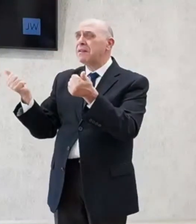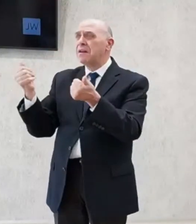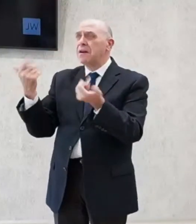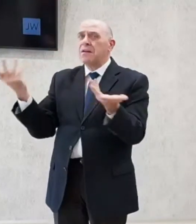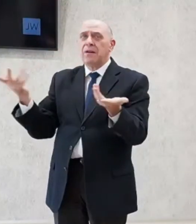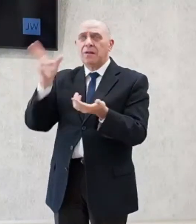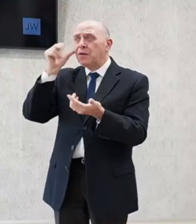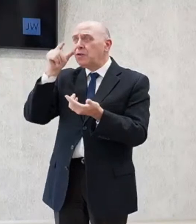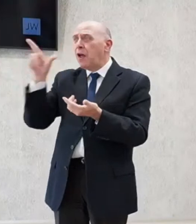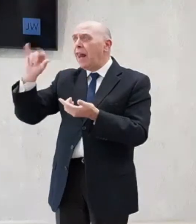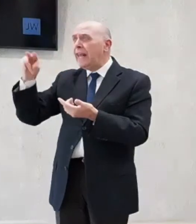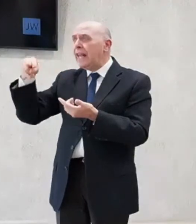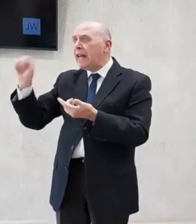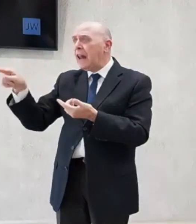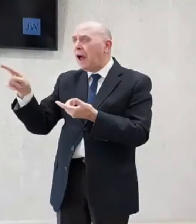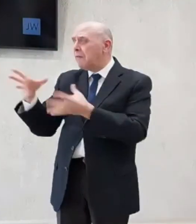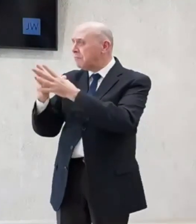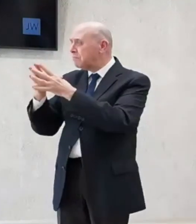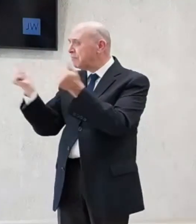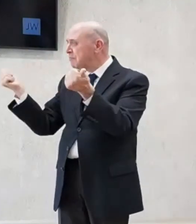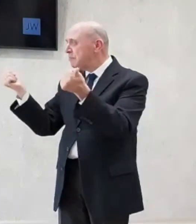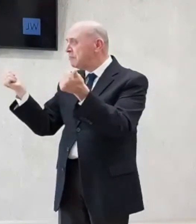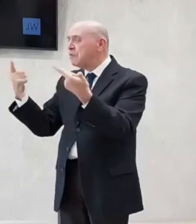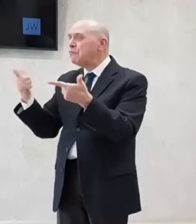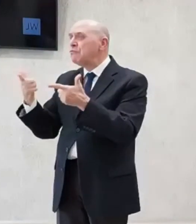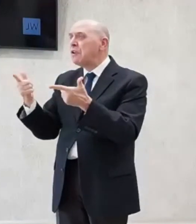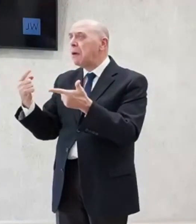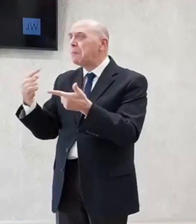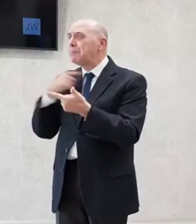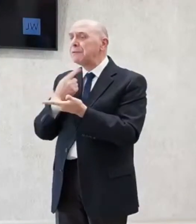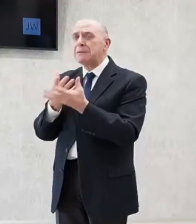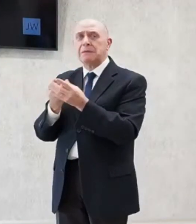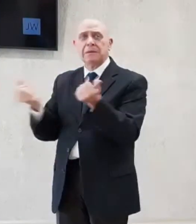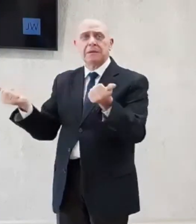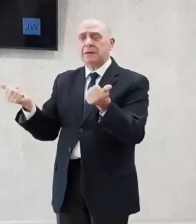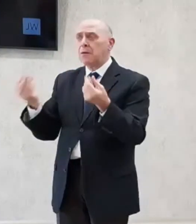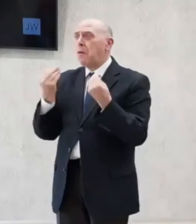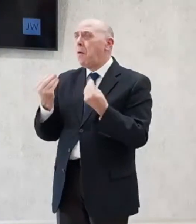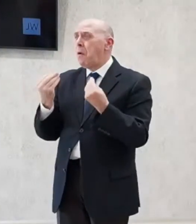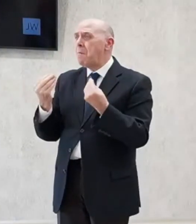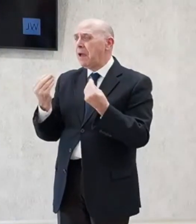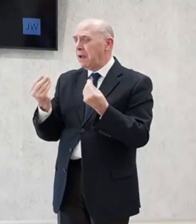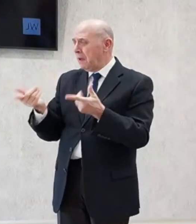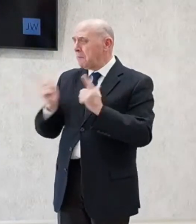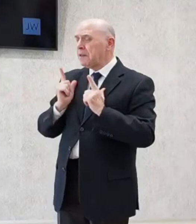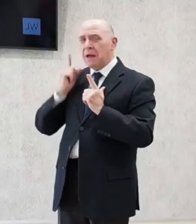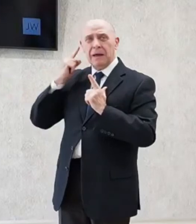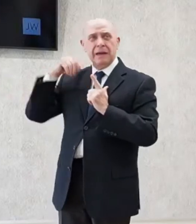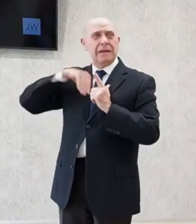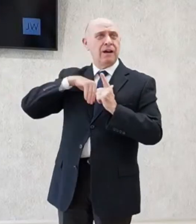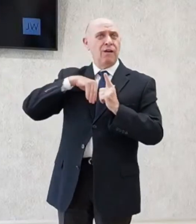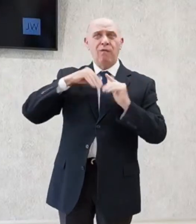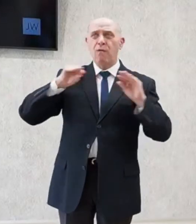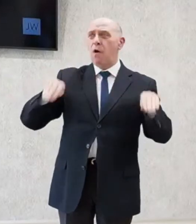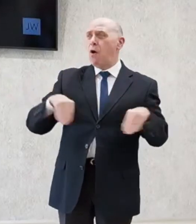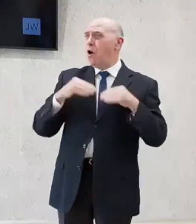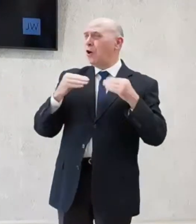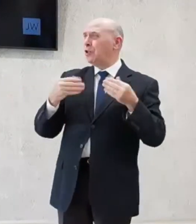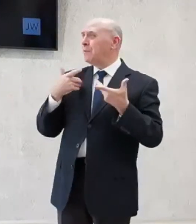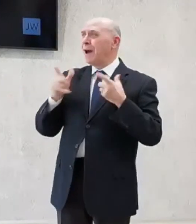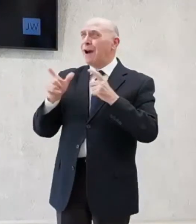comellina perché sin dalla malattia lei ha lasciato un vuoto nei nostri rapporti